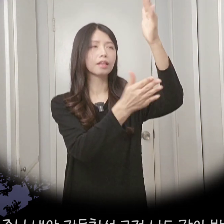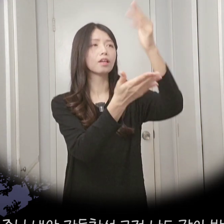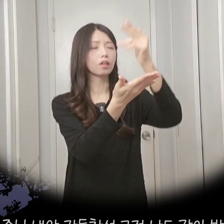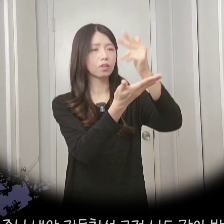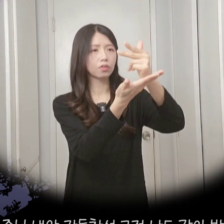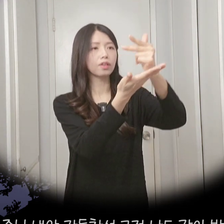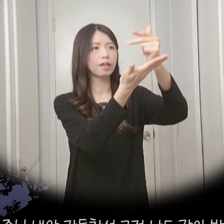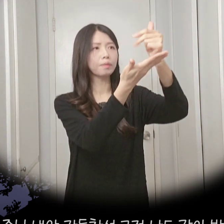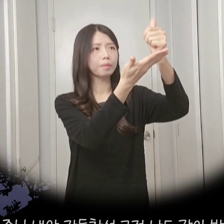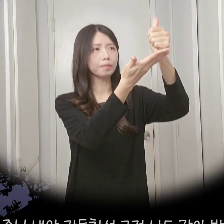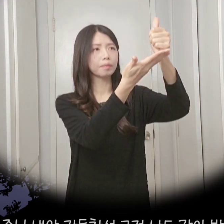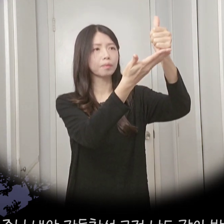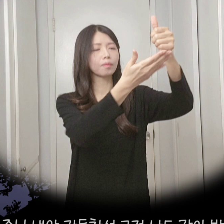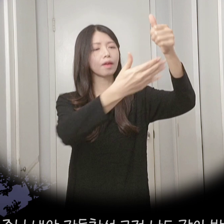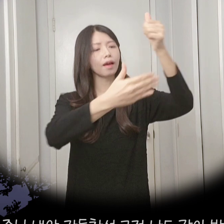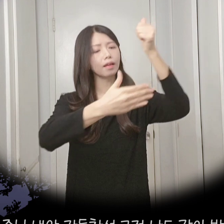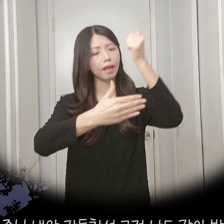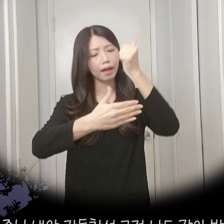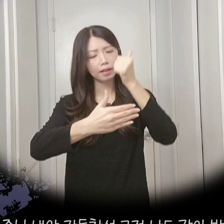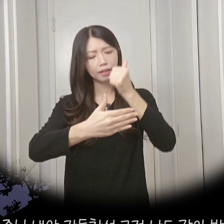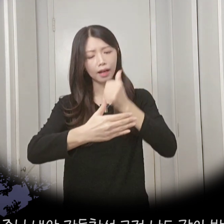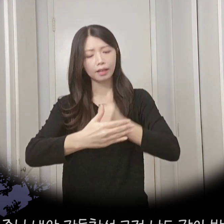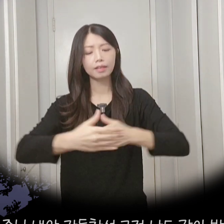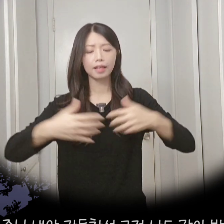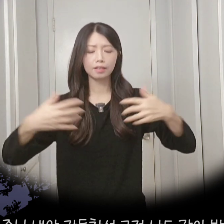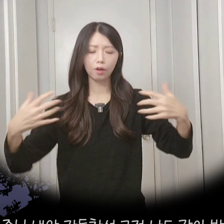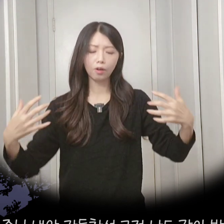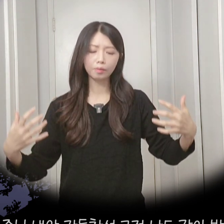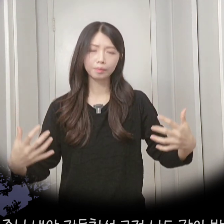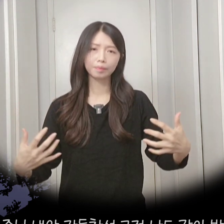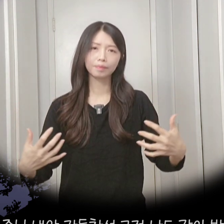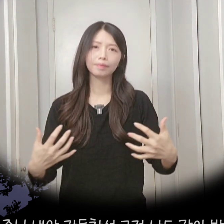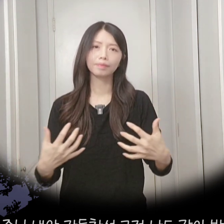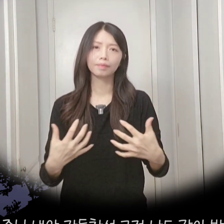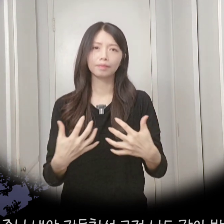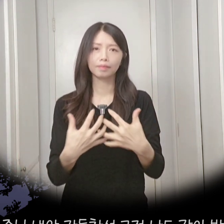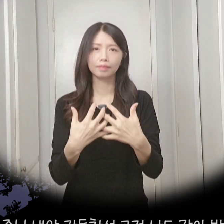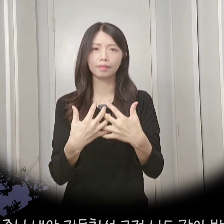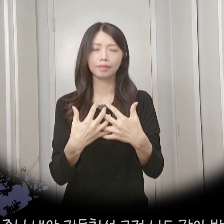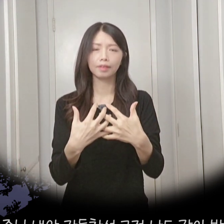반짝이는 주님 내 안 가득 차서